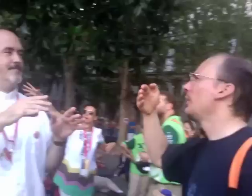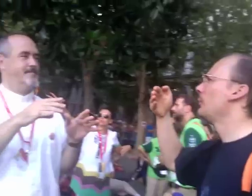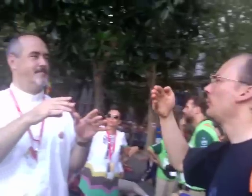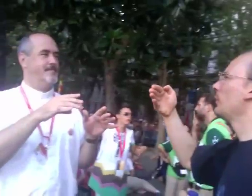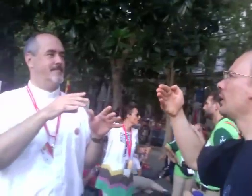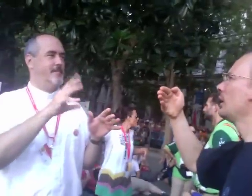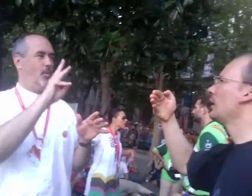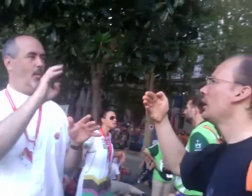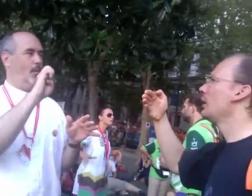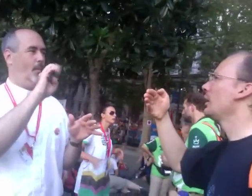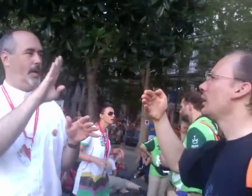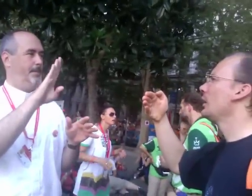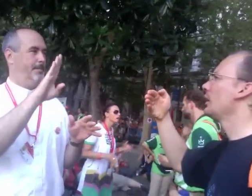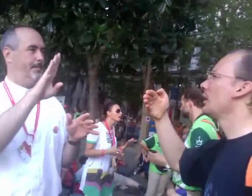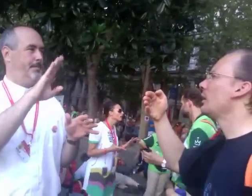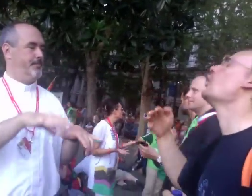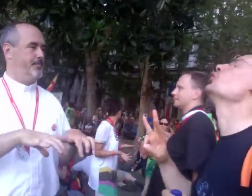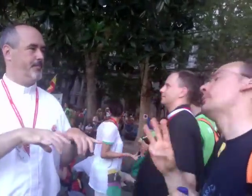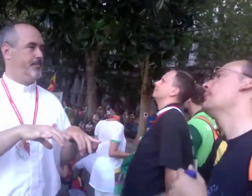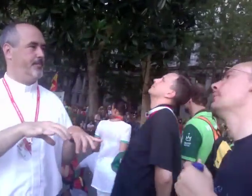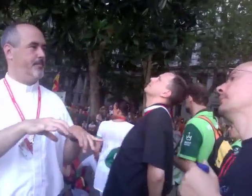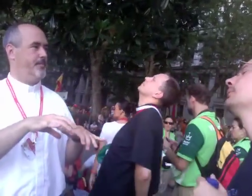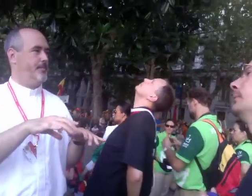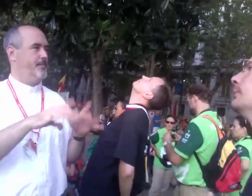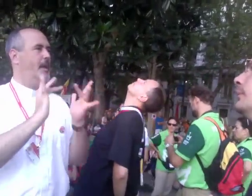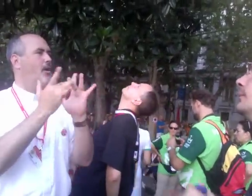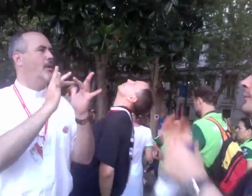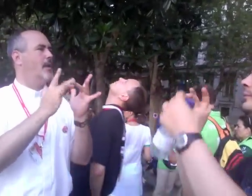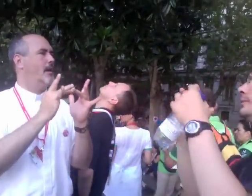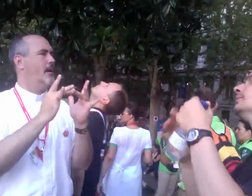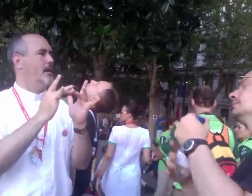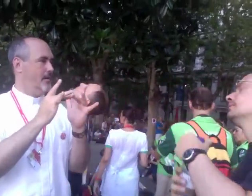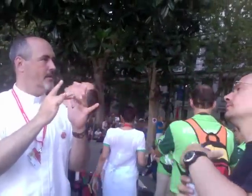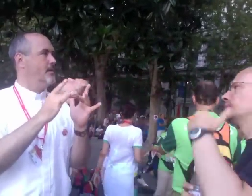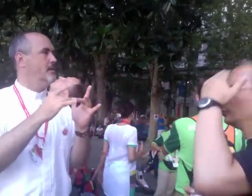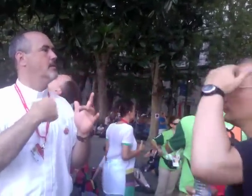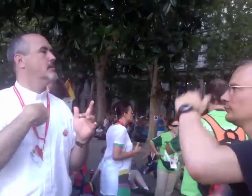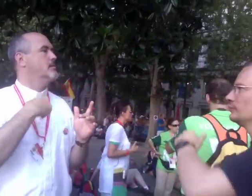Thank you.